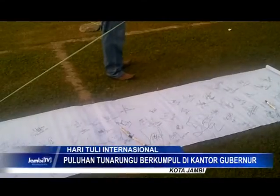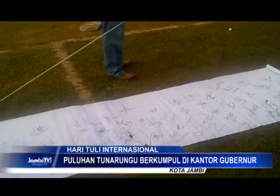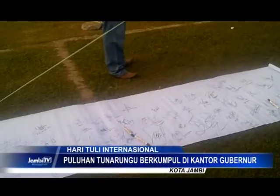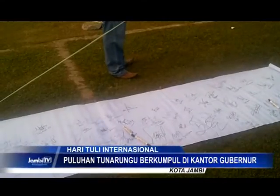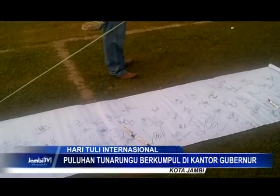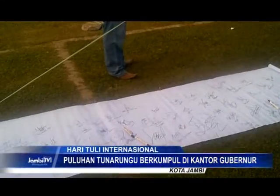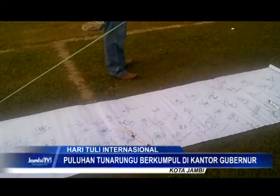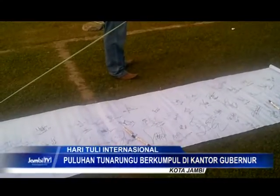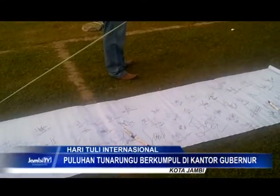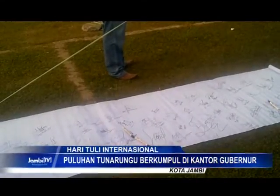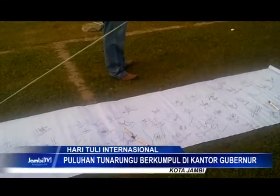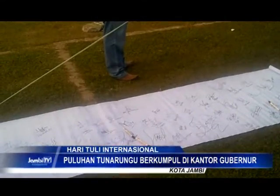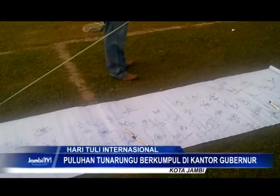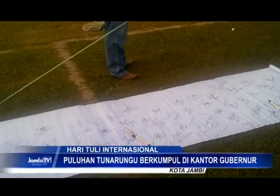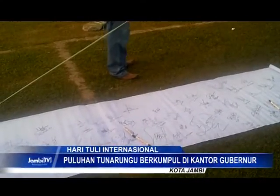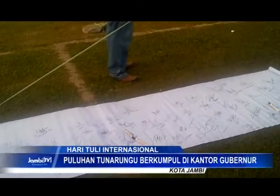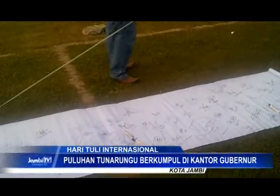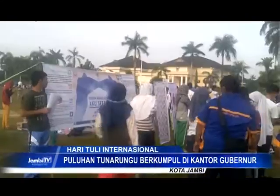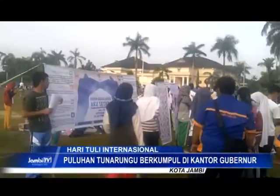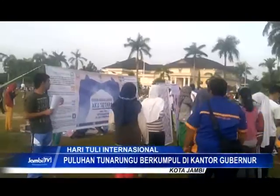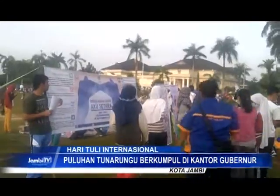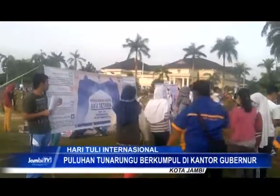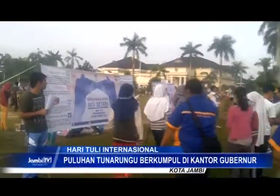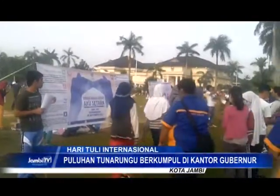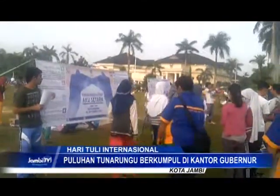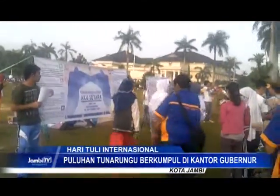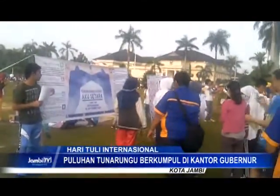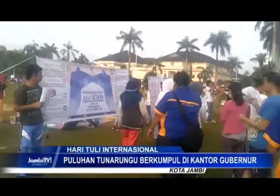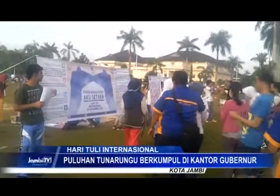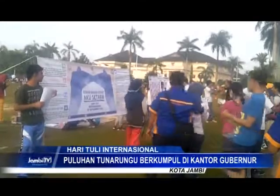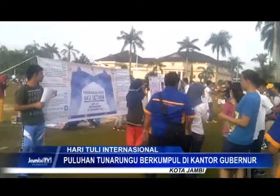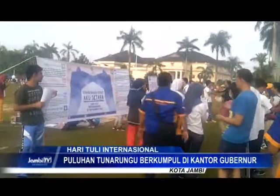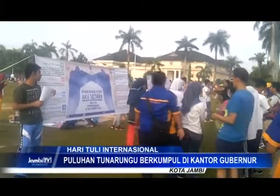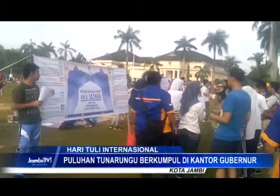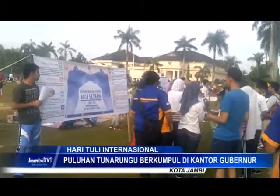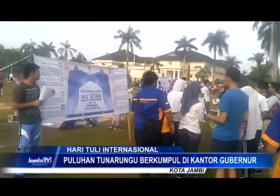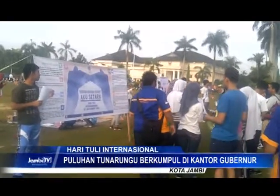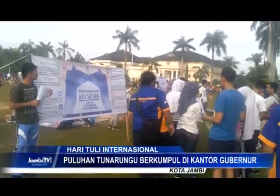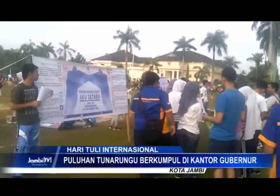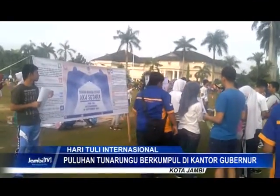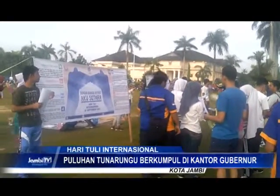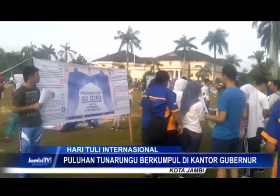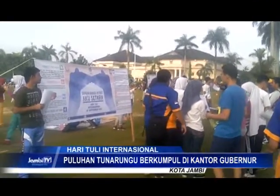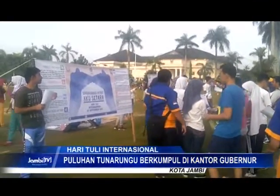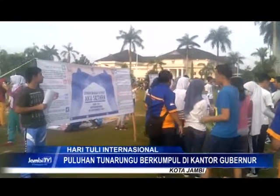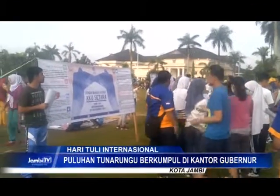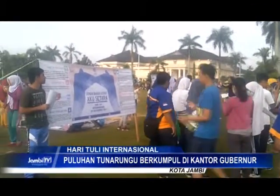Gubernur Jambi Minggu pagi, melakukan sosialisasi untuk dapat berkomunikasi dengan para penderita gangguan